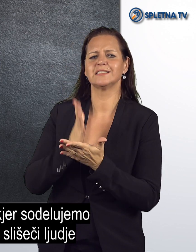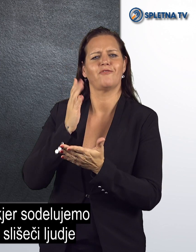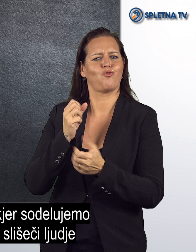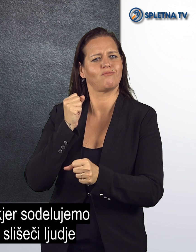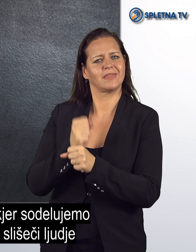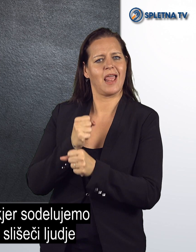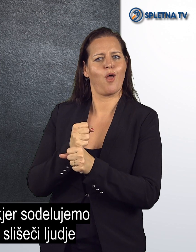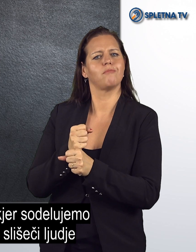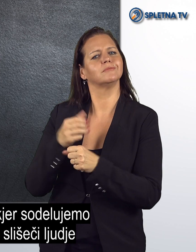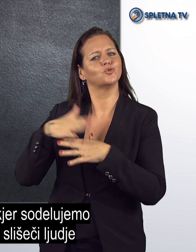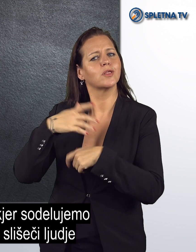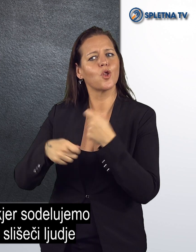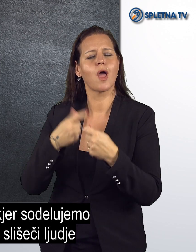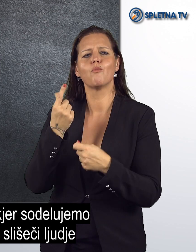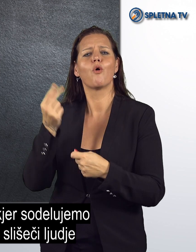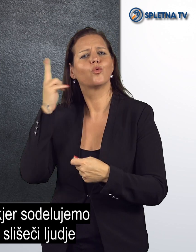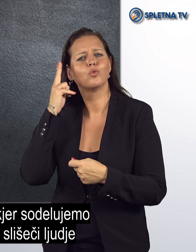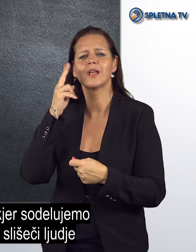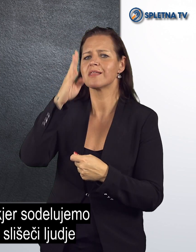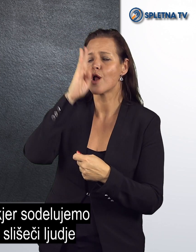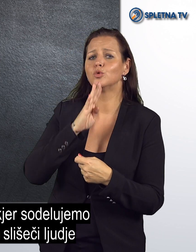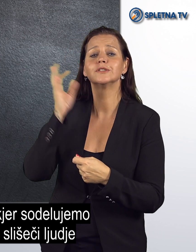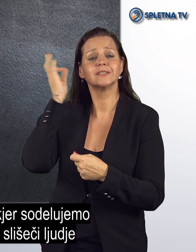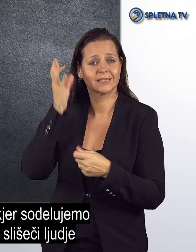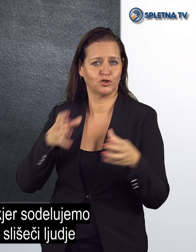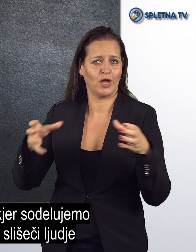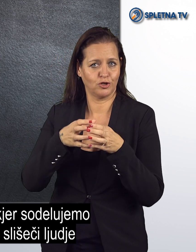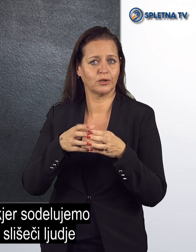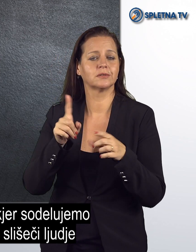Edinstveno delo, kjer sodelujemo gluhi, naglušni in slišeči ljudje.